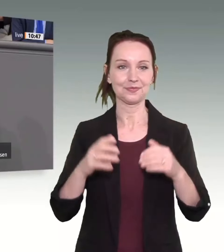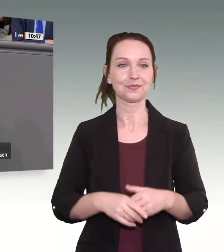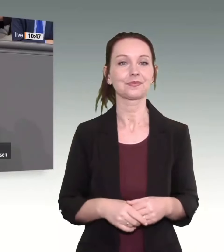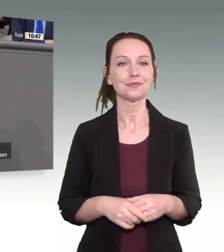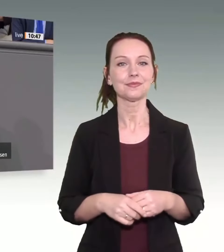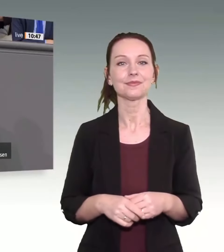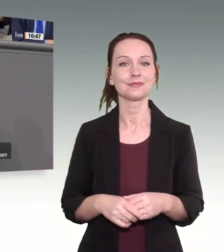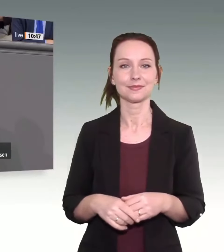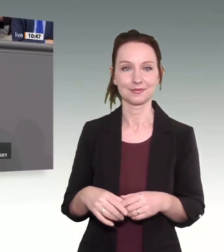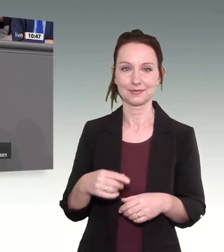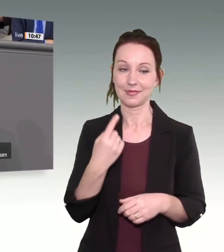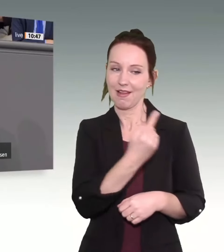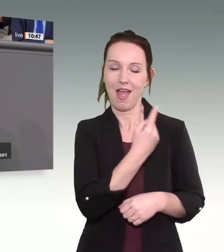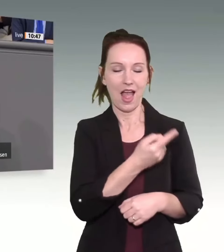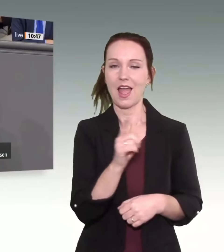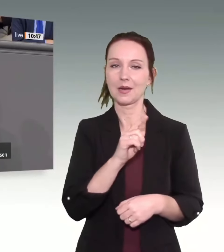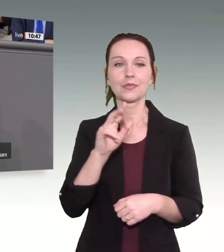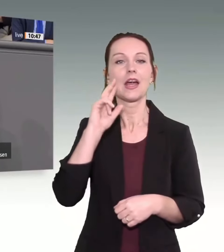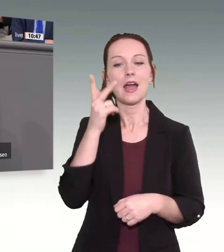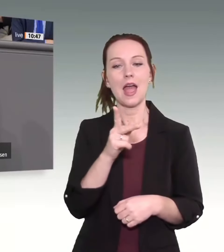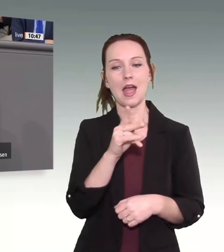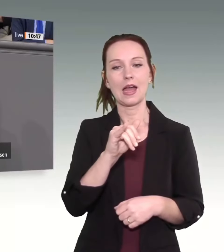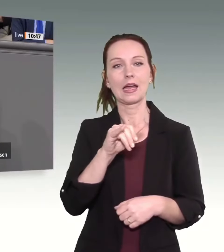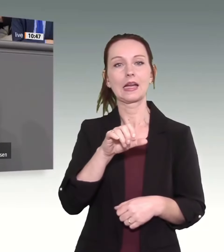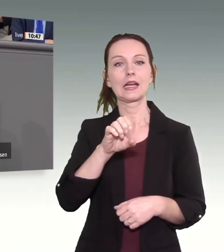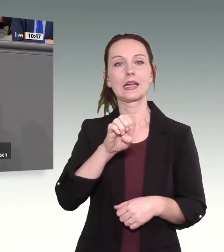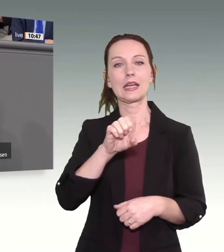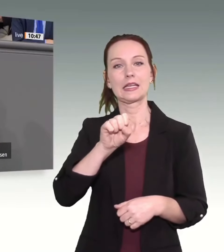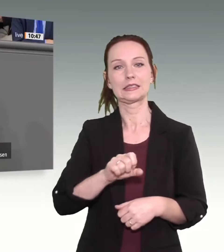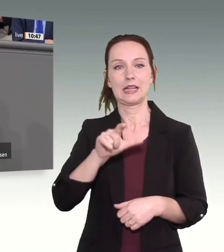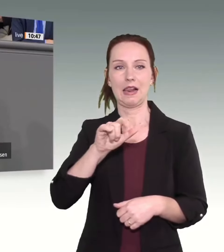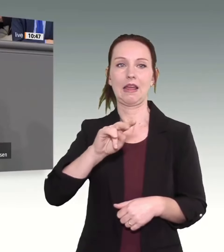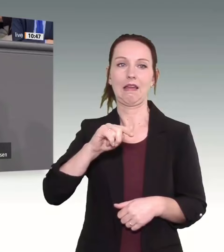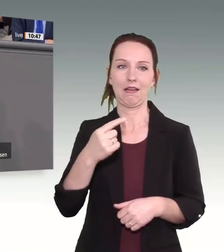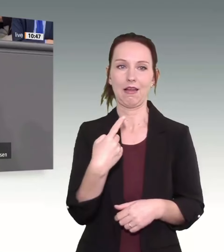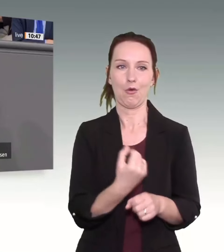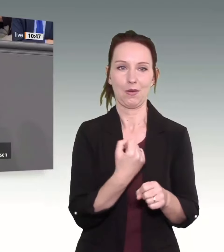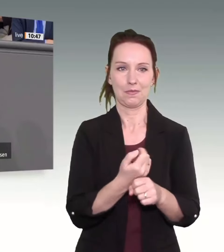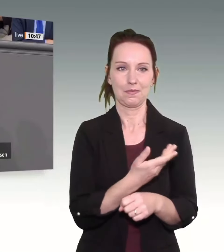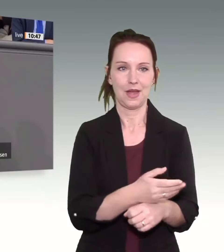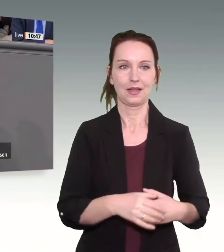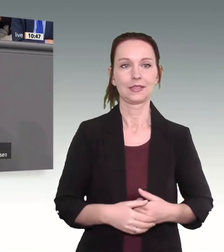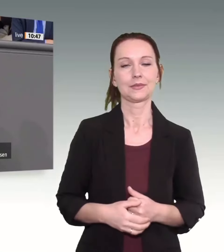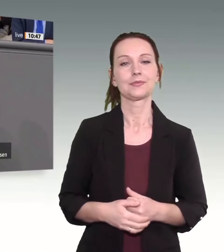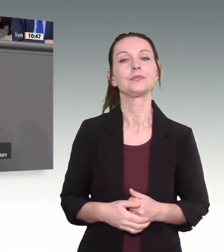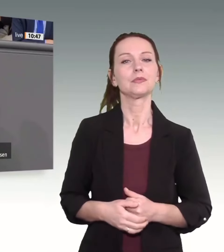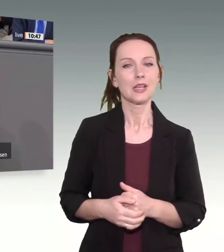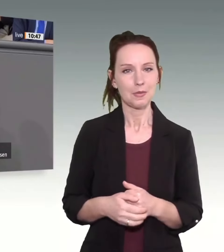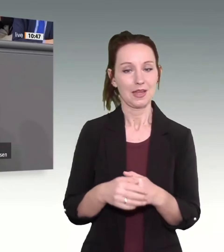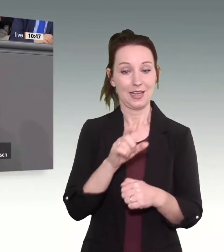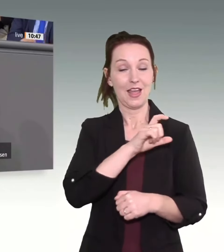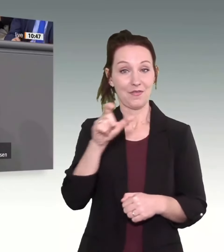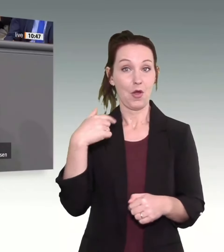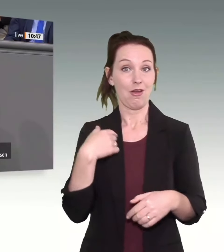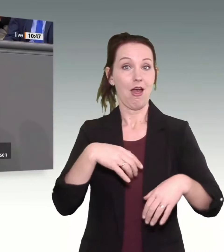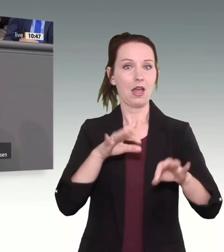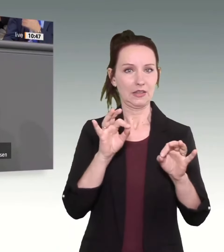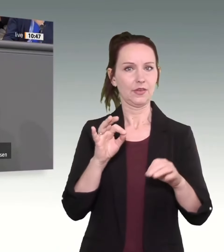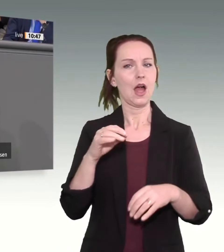Da war er nicht alleine, Herr Kießling hat auch mitgemacht. Und am Anfang der Woche war ich, ehrlich gesagt, angesichts der